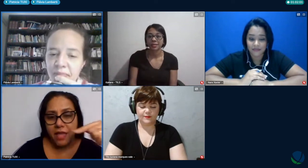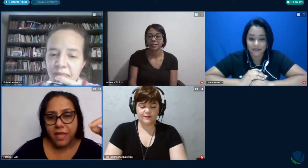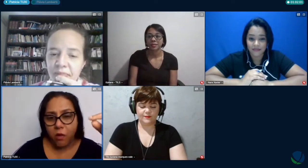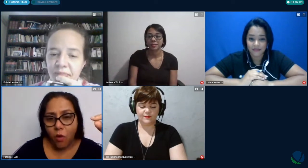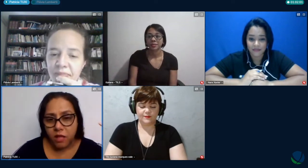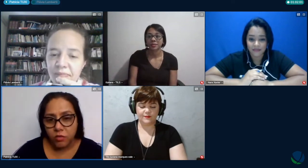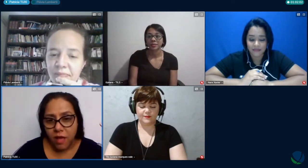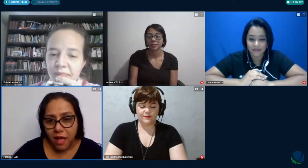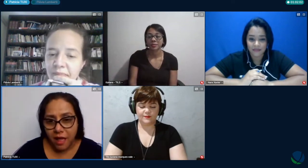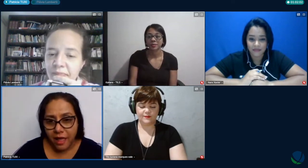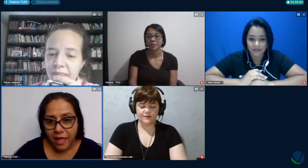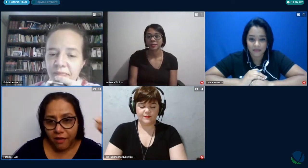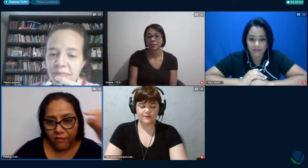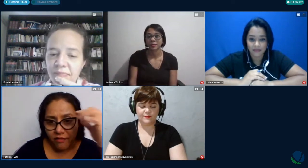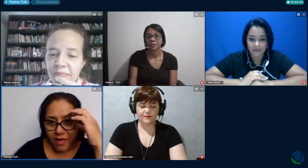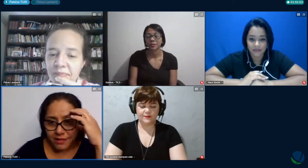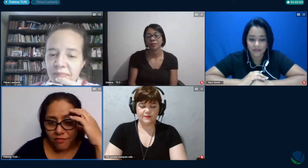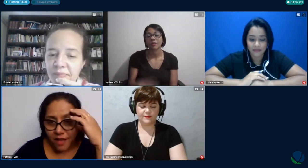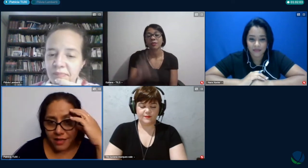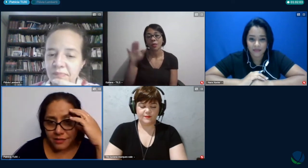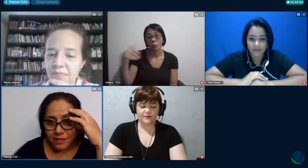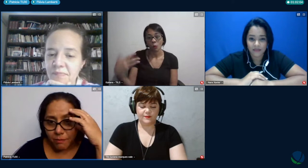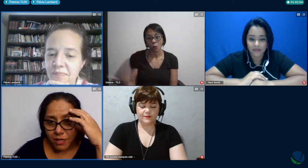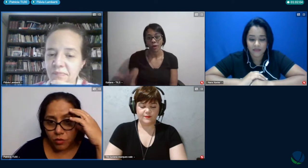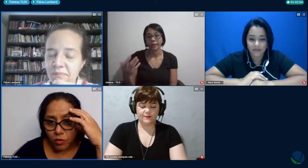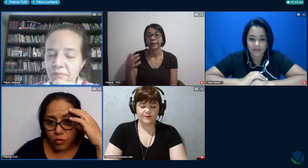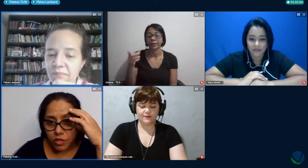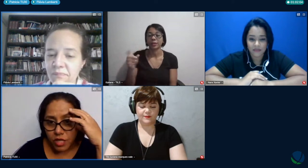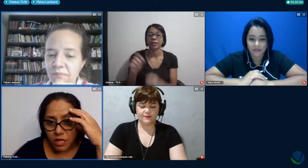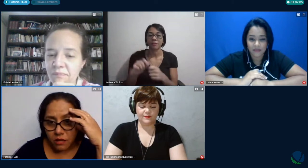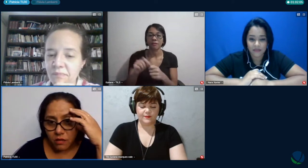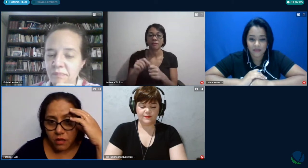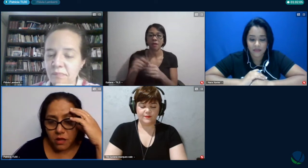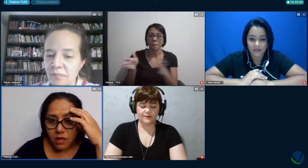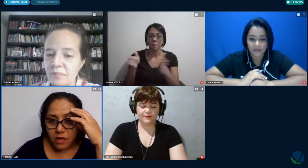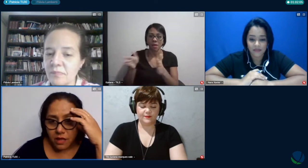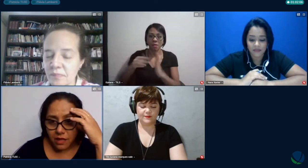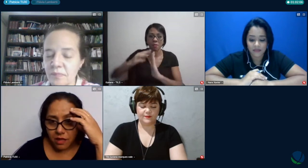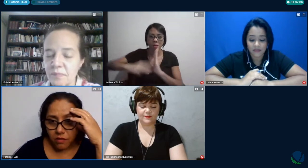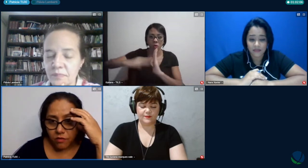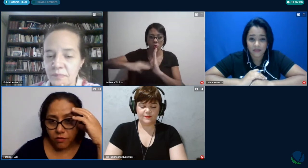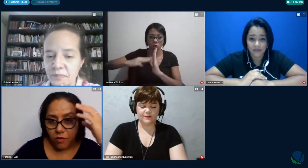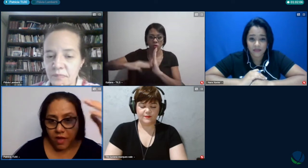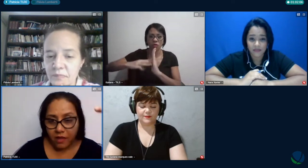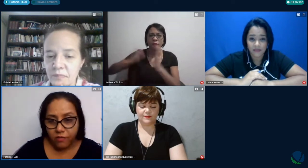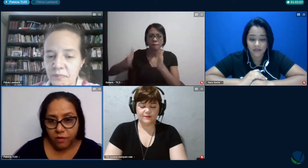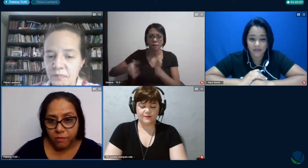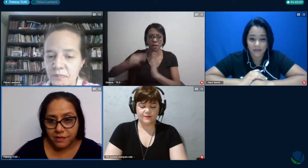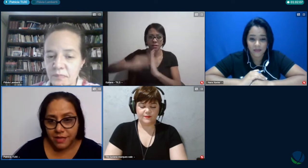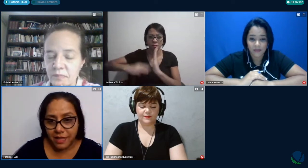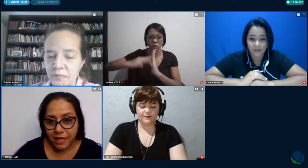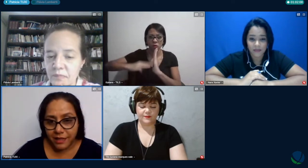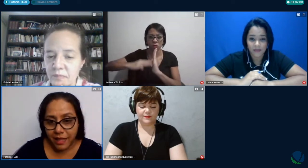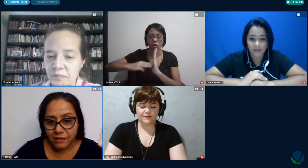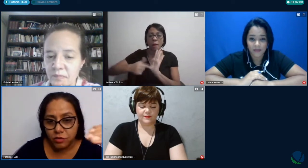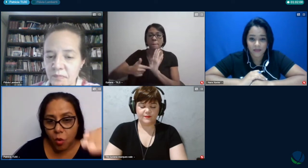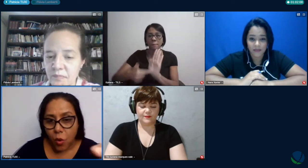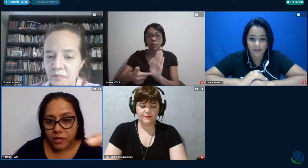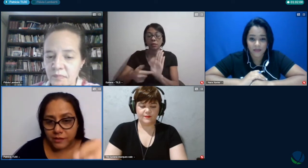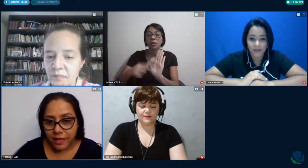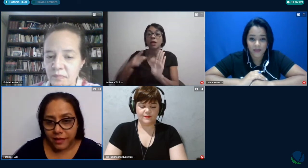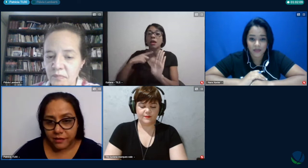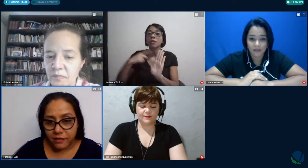Uhum. É que quando ela faz a fase da metodologia... que foi a que foi apresentada, tem